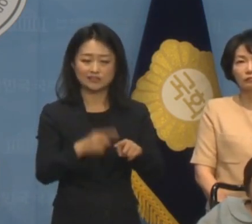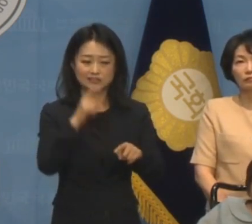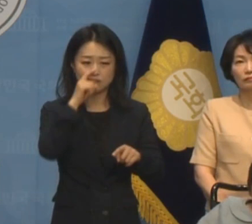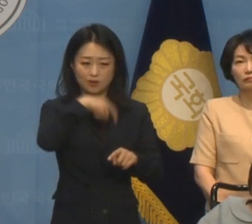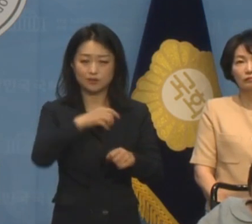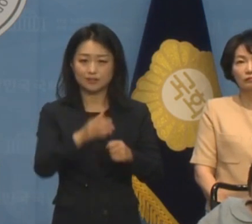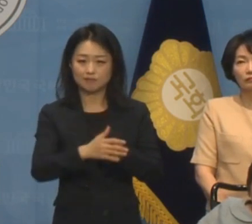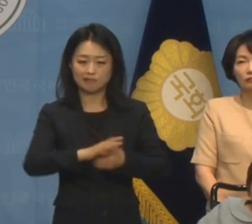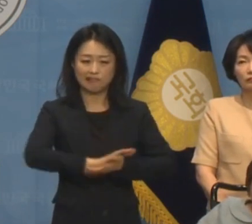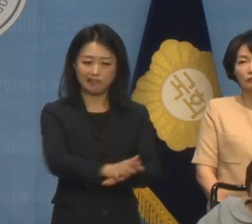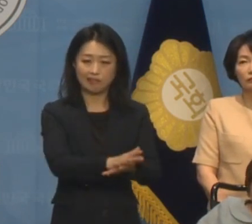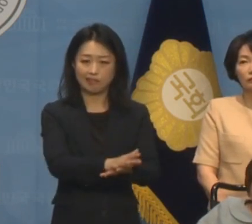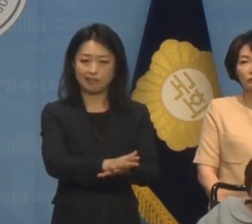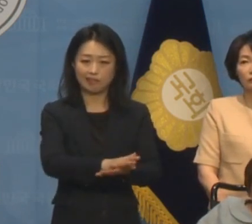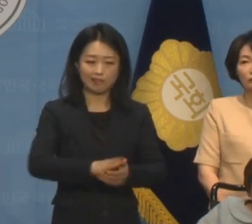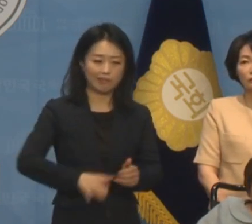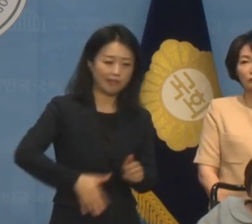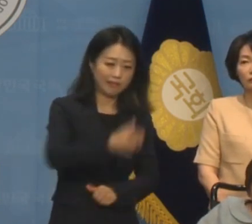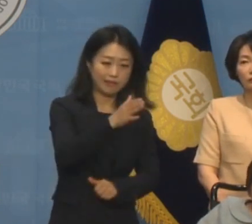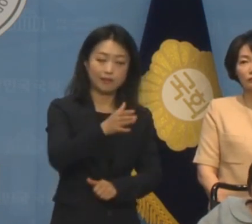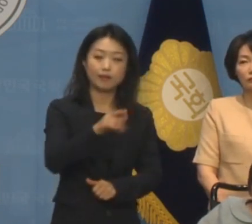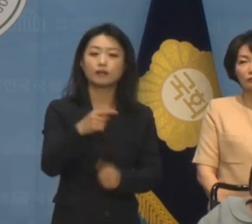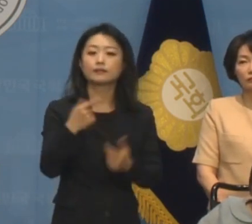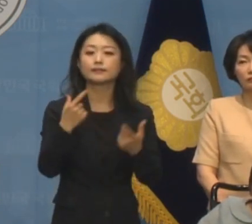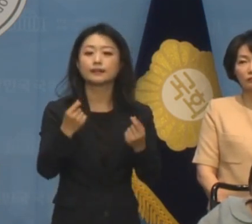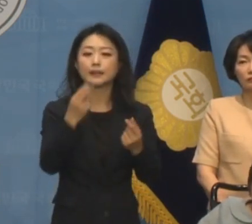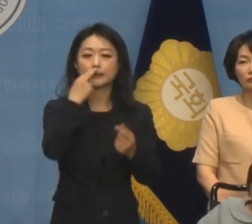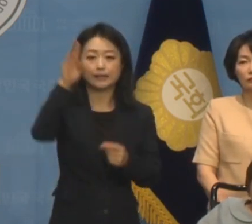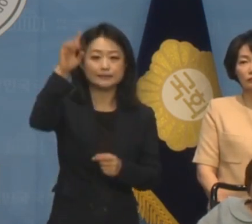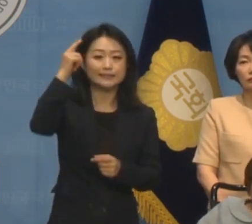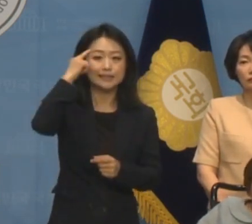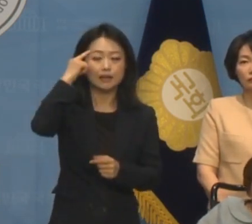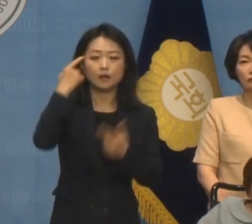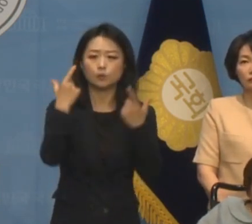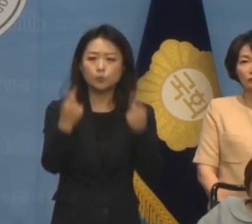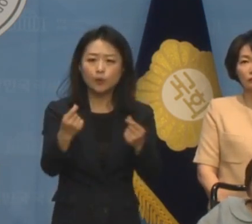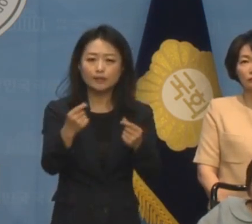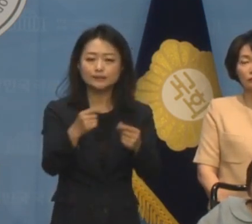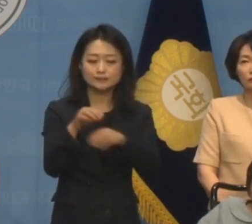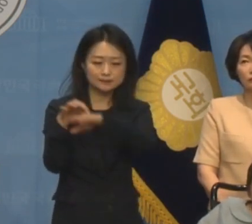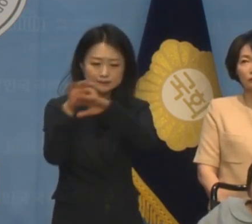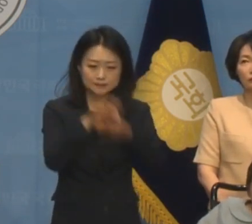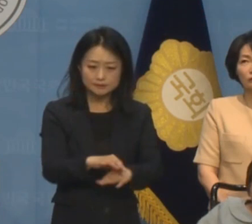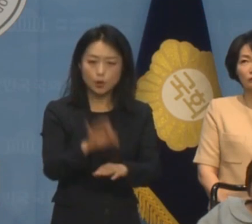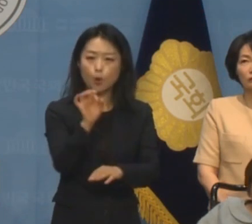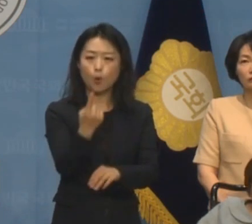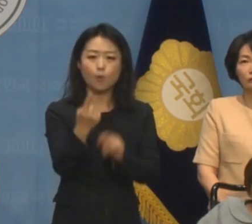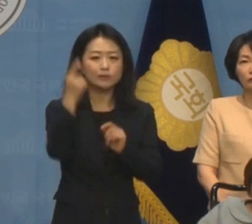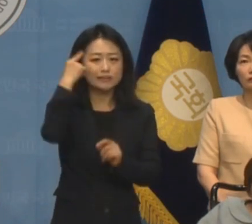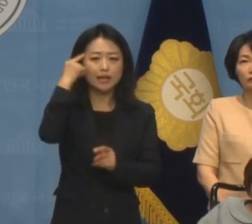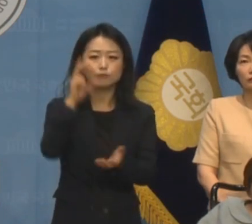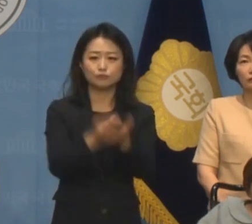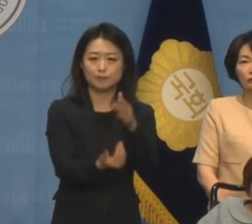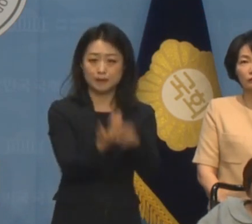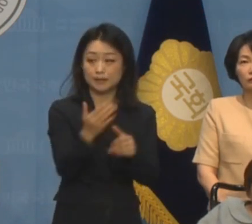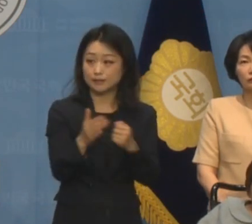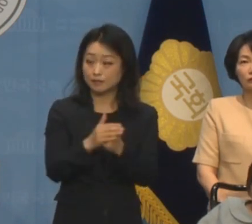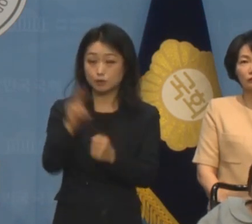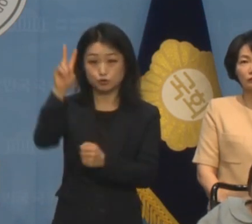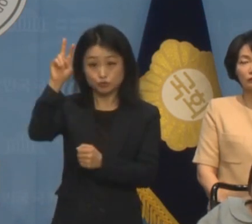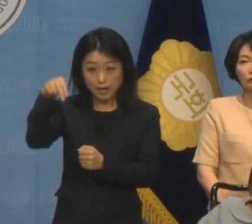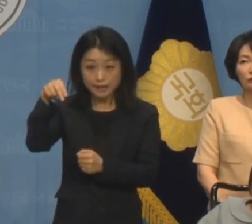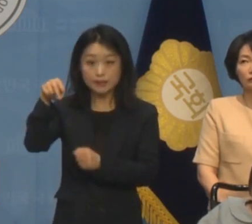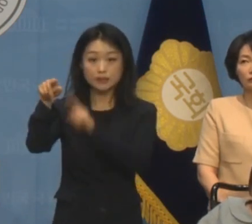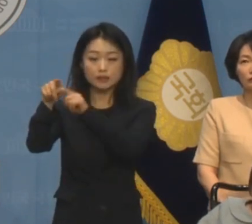그렇기 때문에 바로 유엔 장애인 권리위원회에서도 그러한 우려로 인해서 이런 성명서가 나왔다고